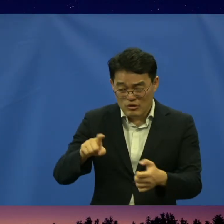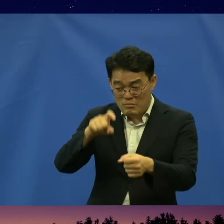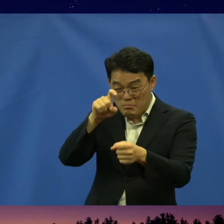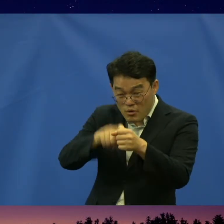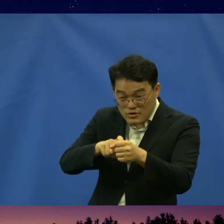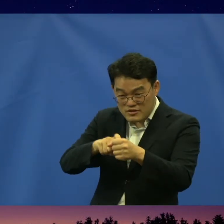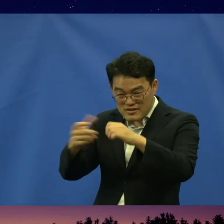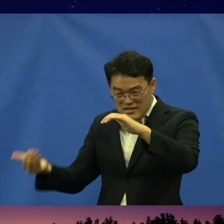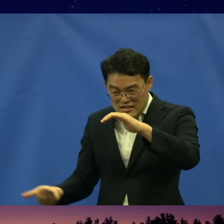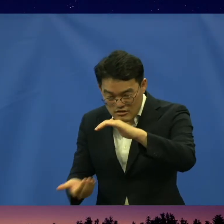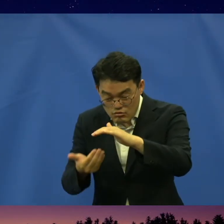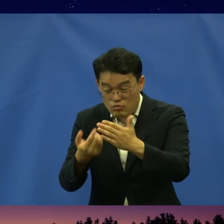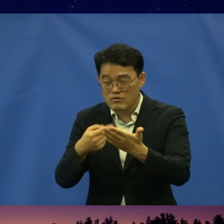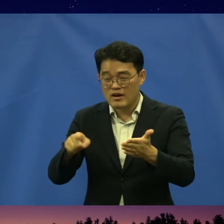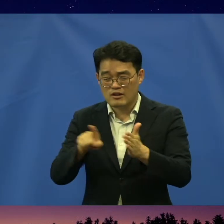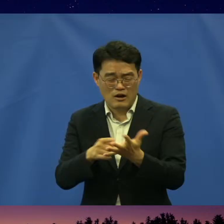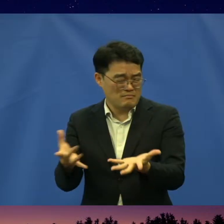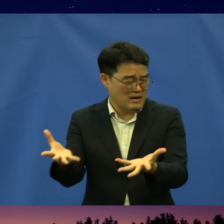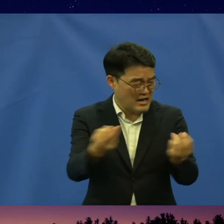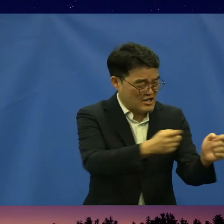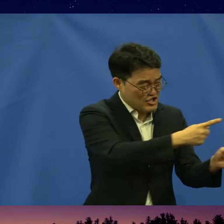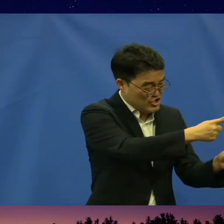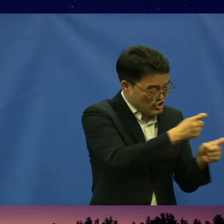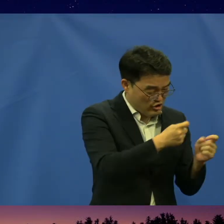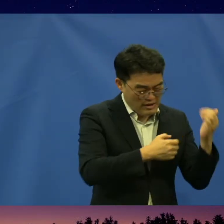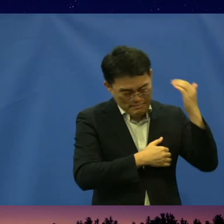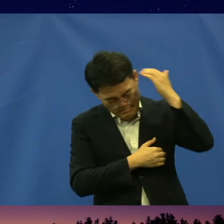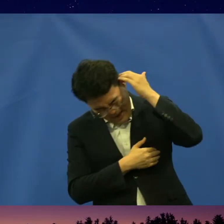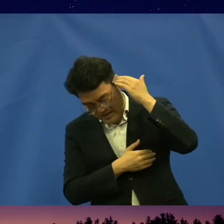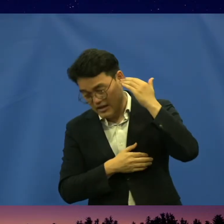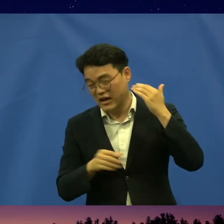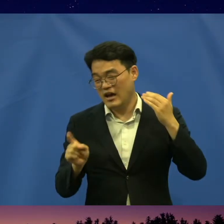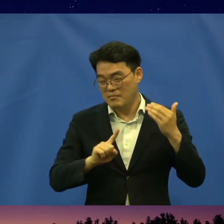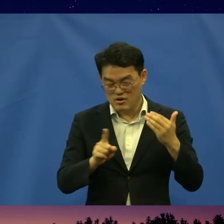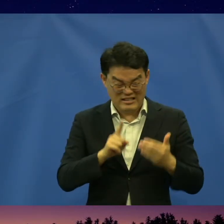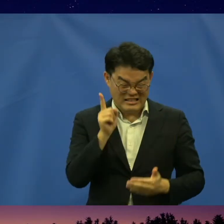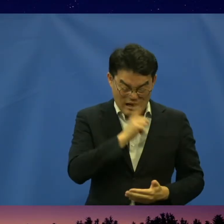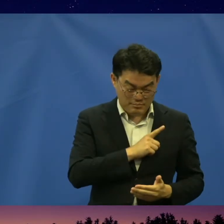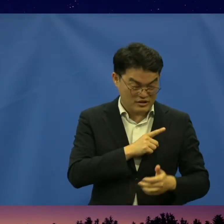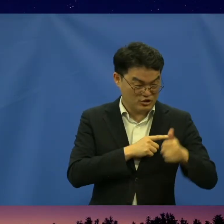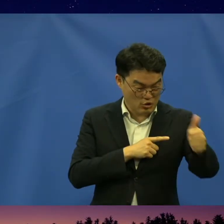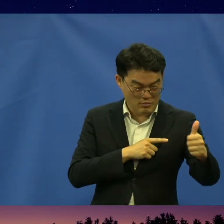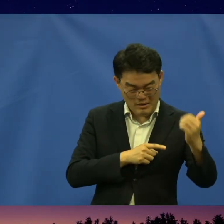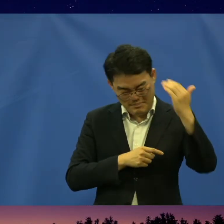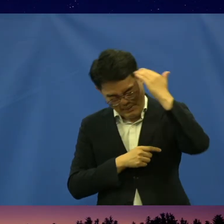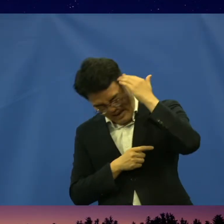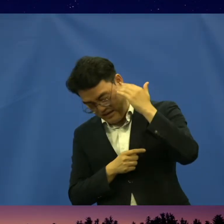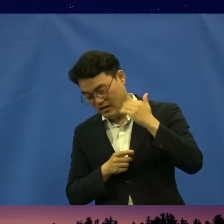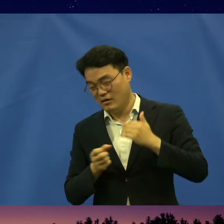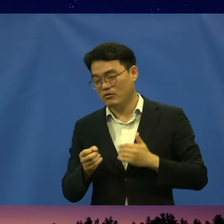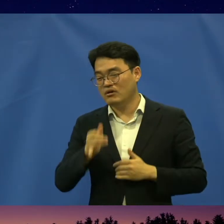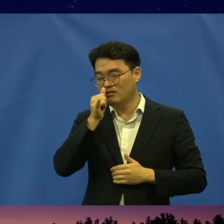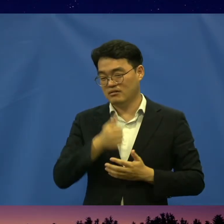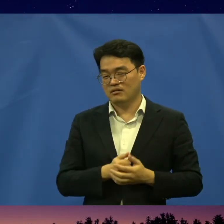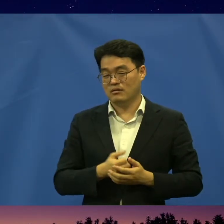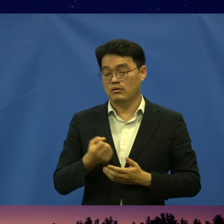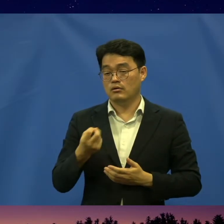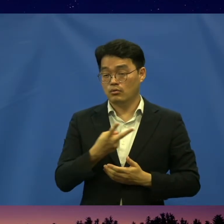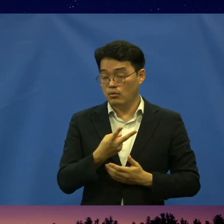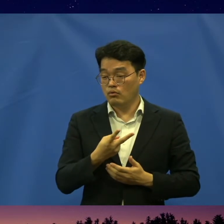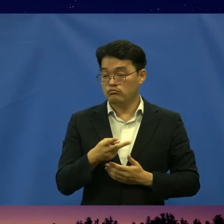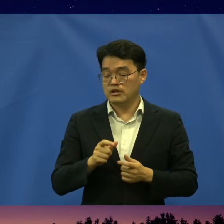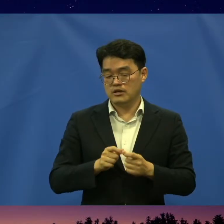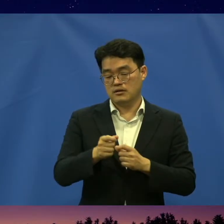어마어마한 장애물이요. 마라톤도 마찬가지죠. 그 완주를 하려고 하면 얼마나 많은